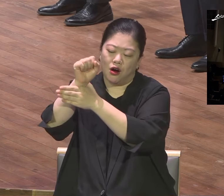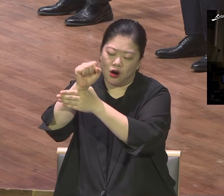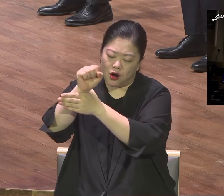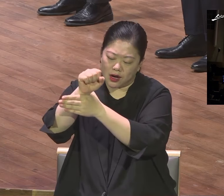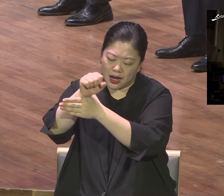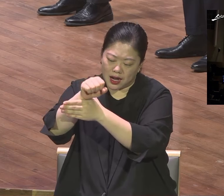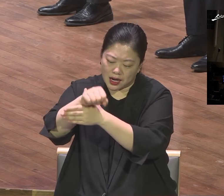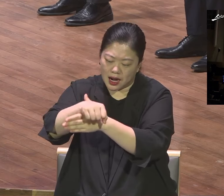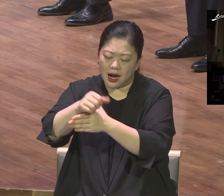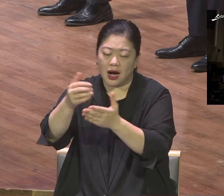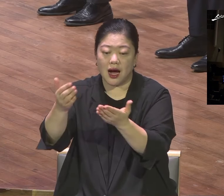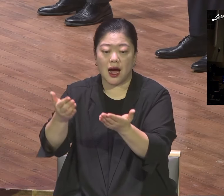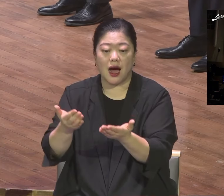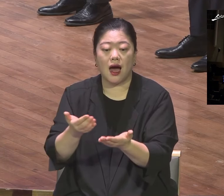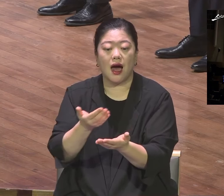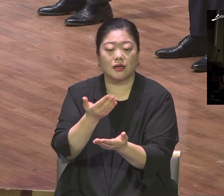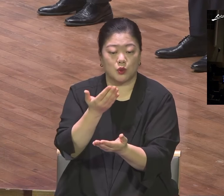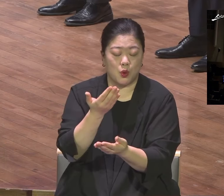축복을